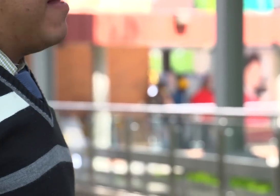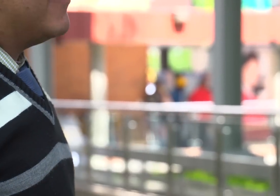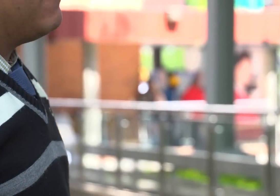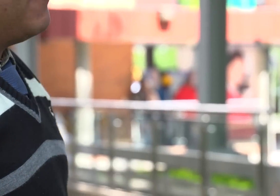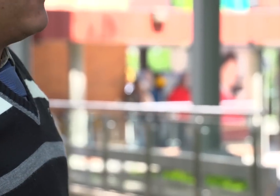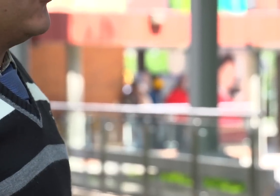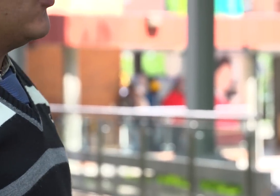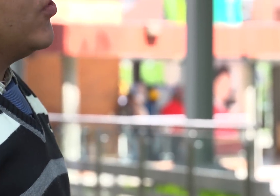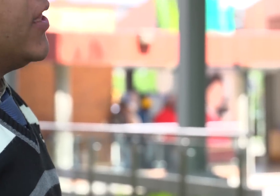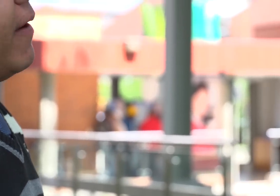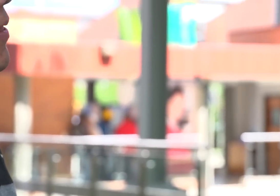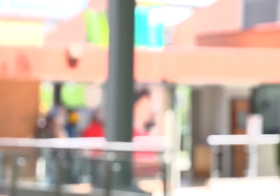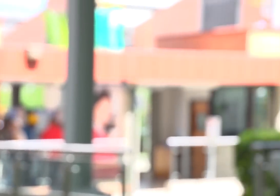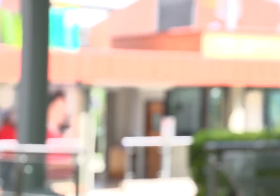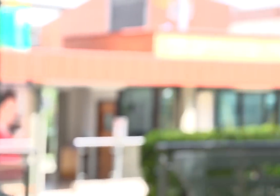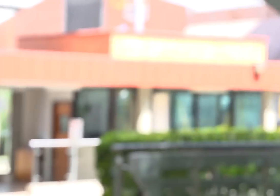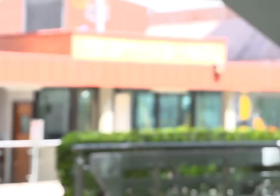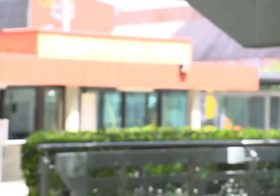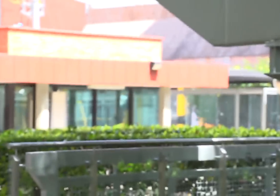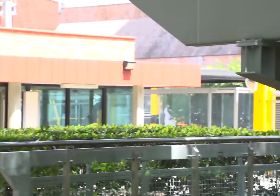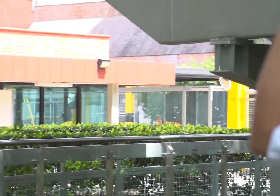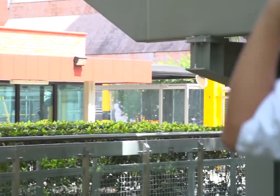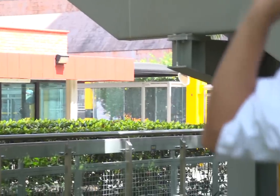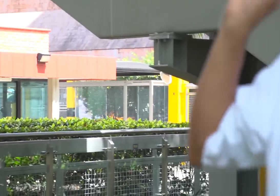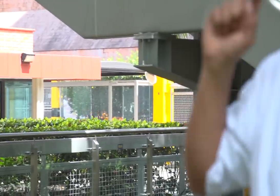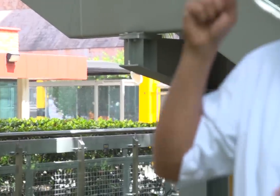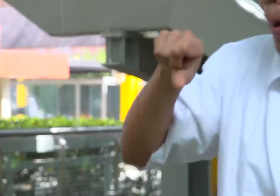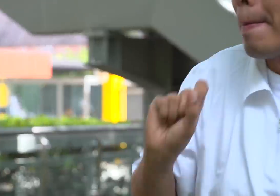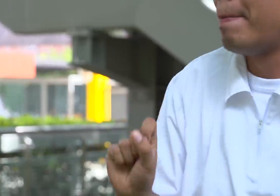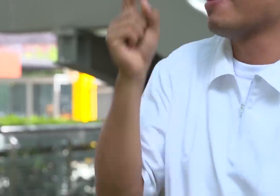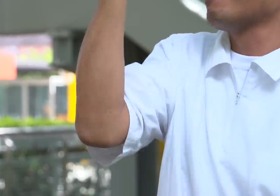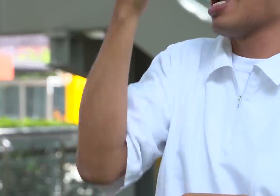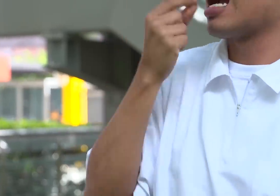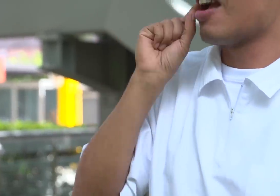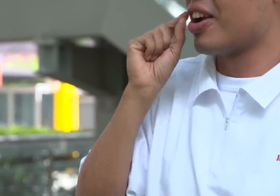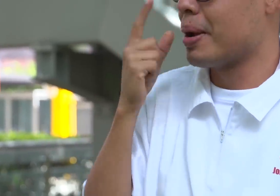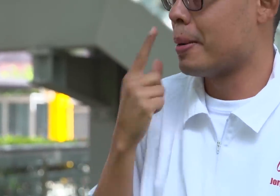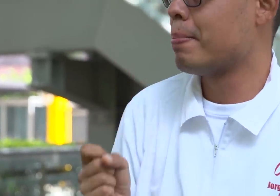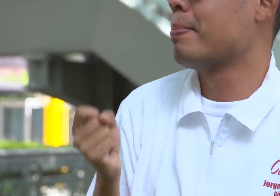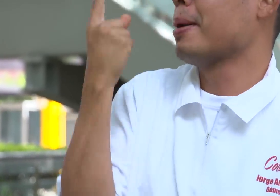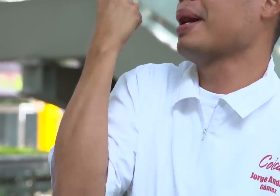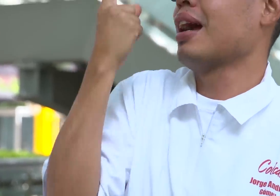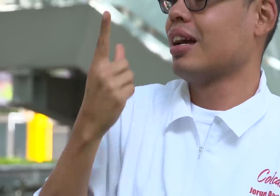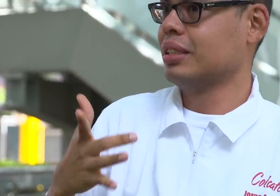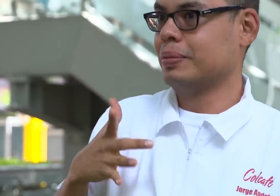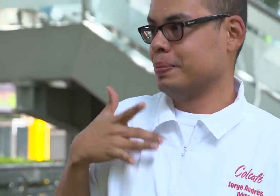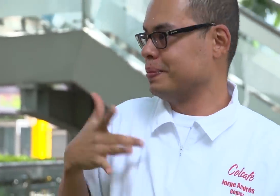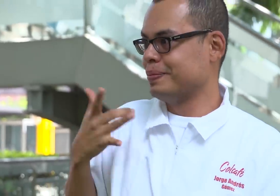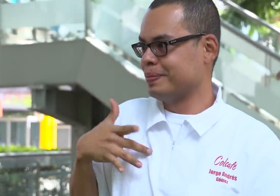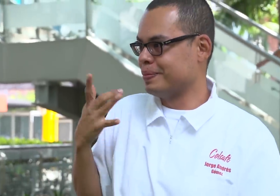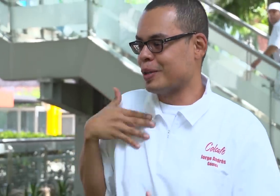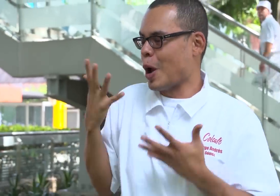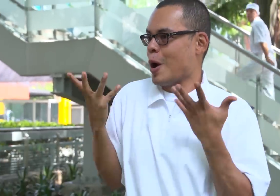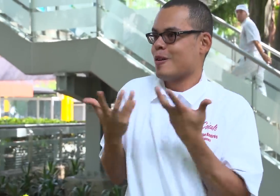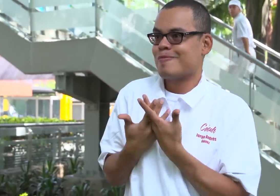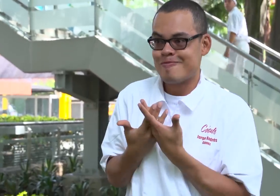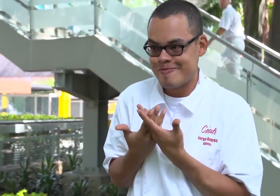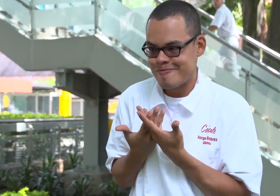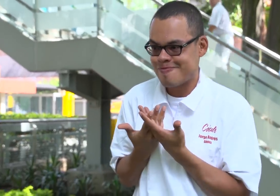Antes, por ejemplo, cuando yo no estaba trabajando, que no estaba en la empresa, pues yo, el primer trabajo que tengo es Colcafé.